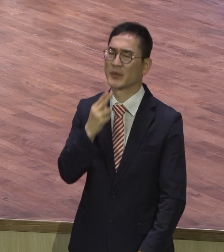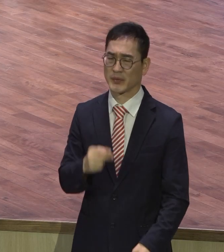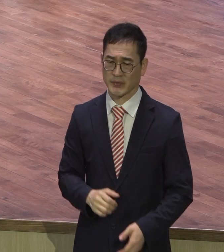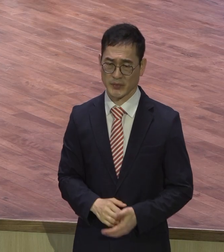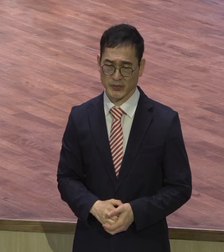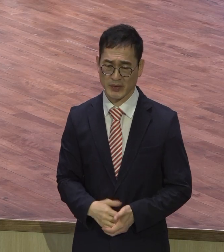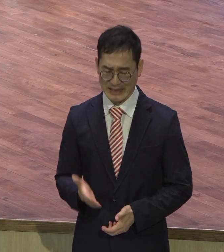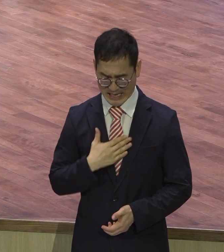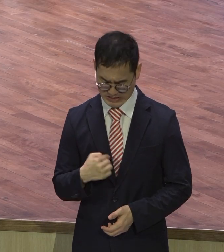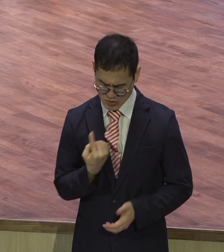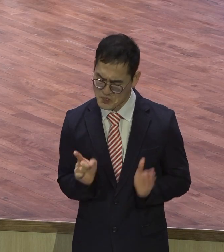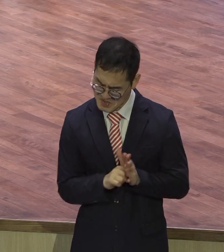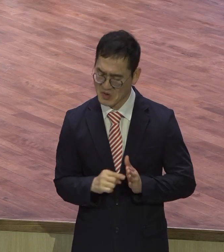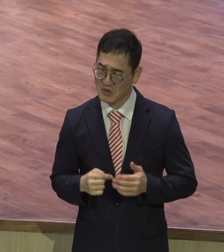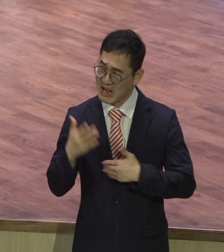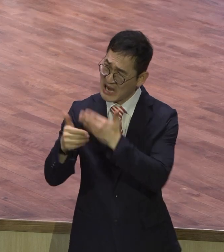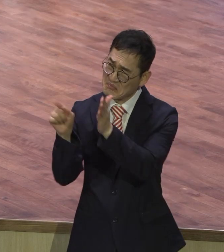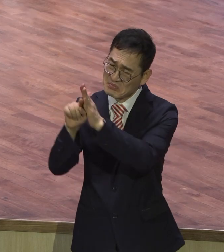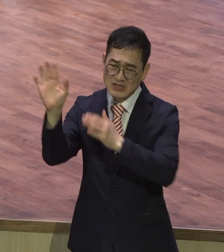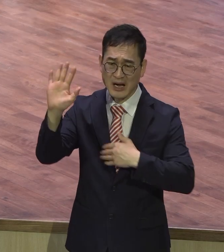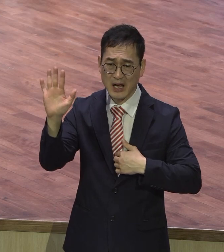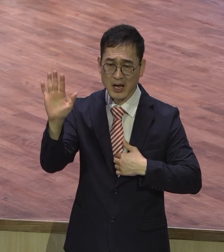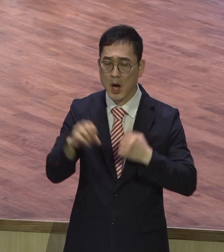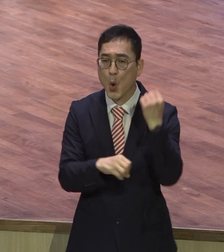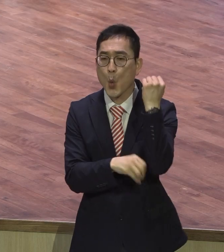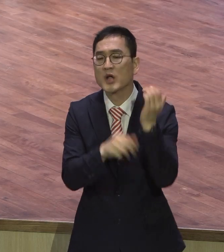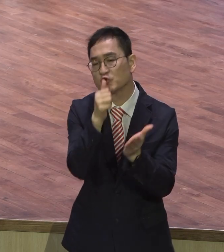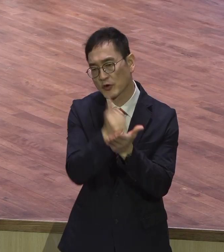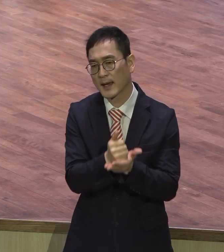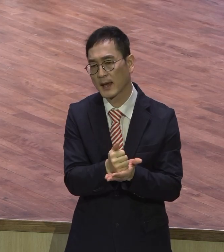원죄입니다. 원죄. 원죄가 제일 무서운 거예요.